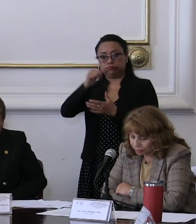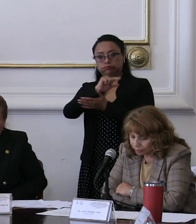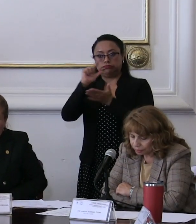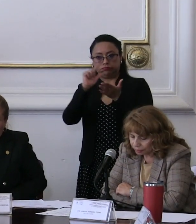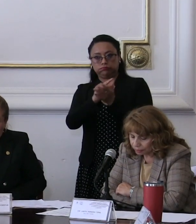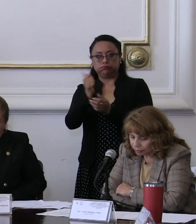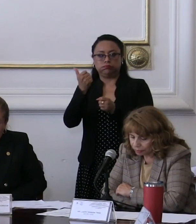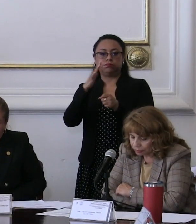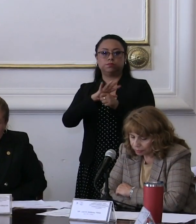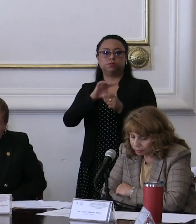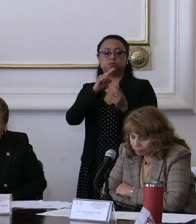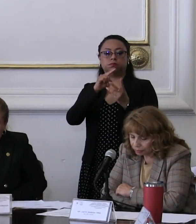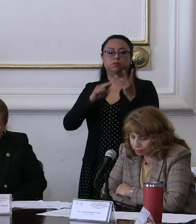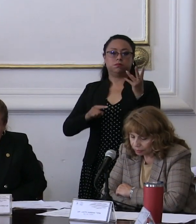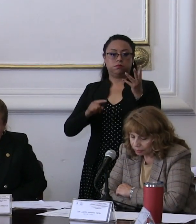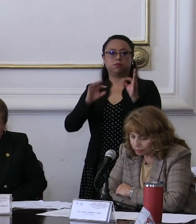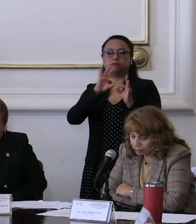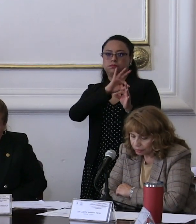y administrativos